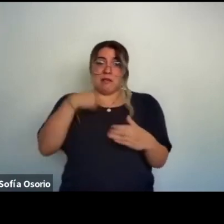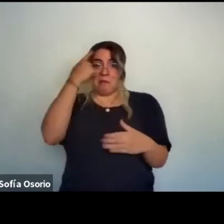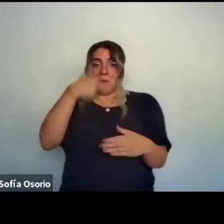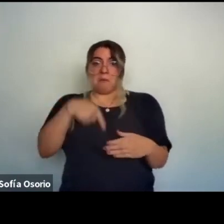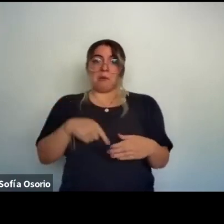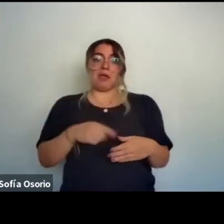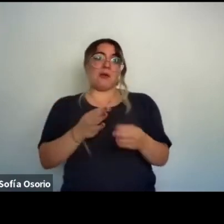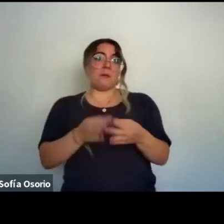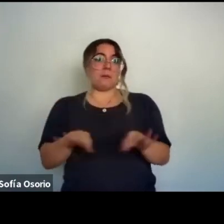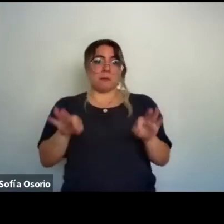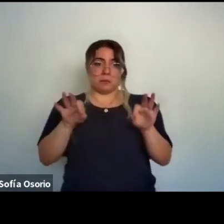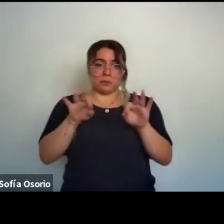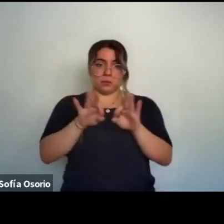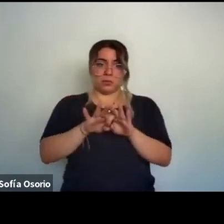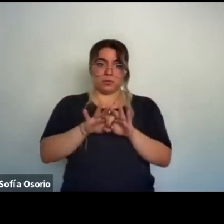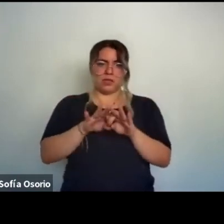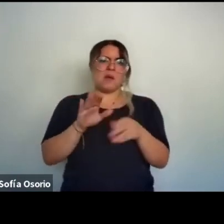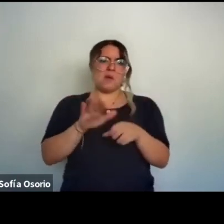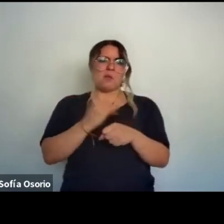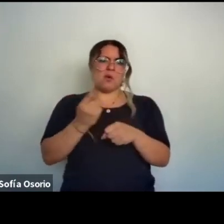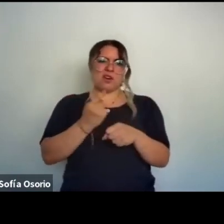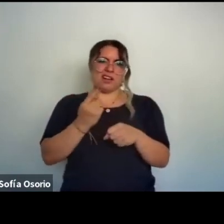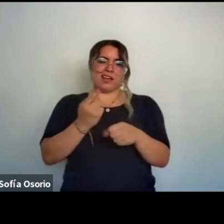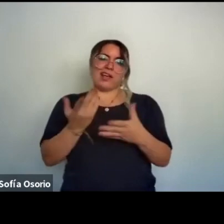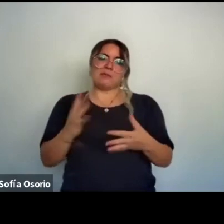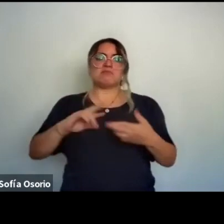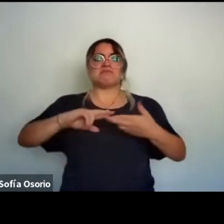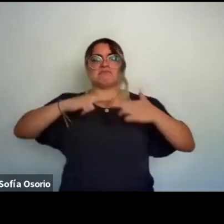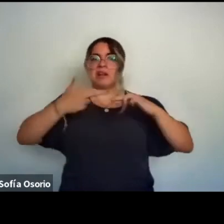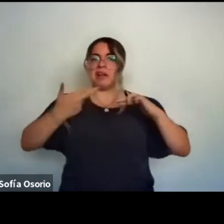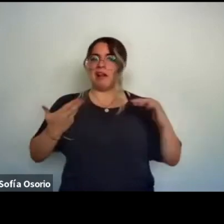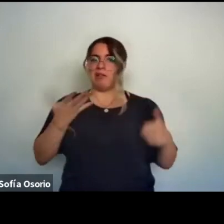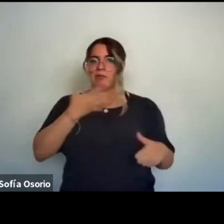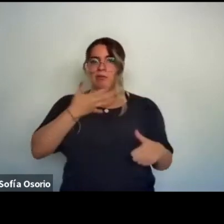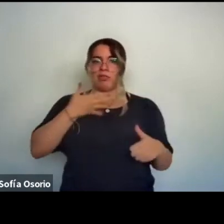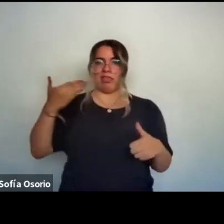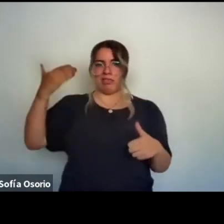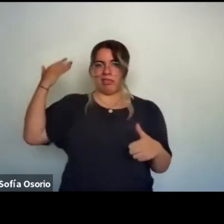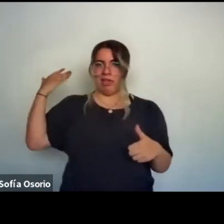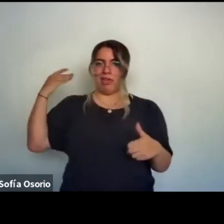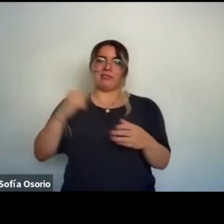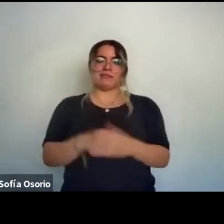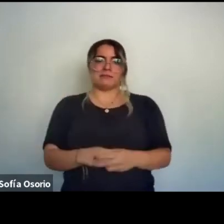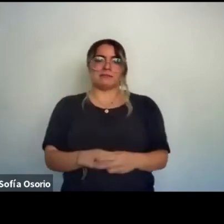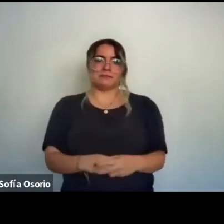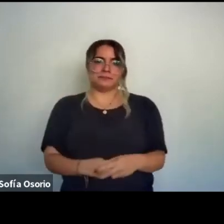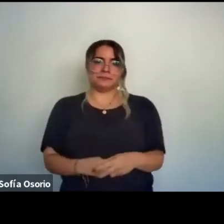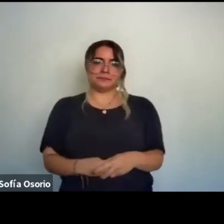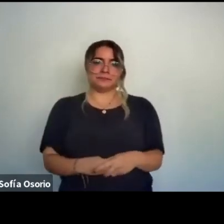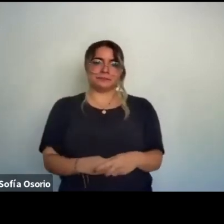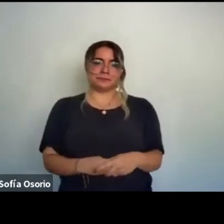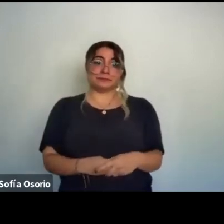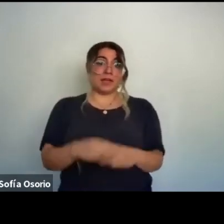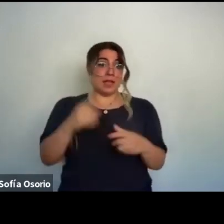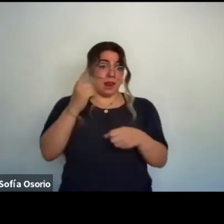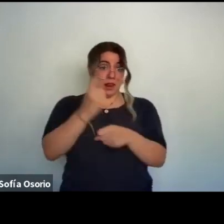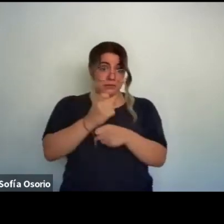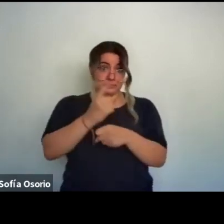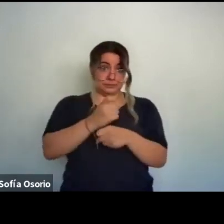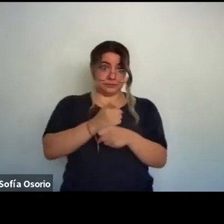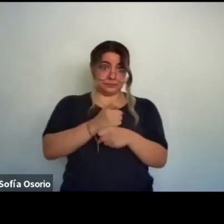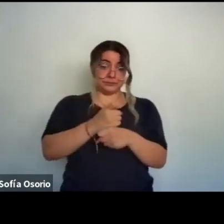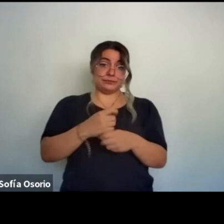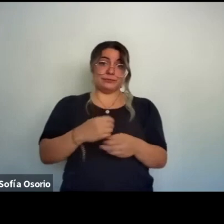que tienen relación con el discurso que estoy articulando. La primera de ellas es